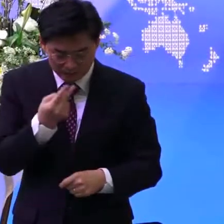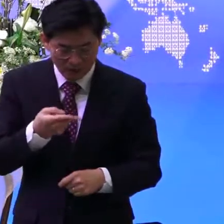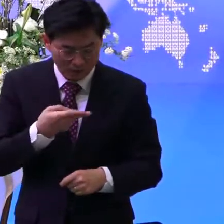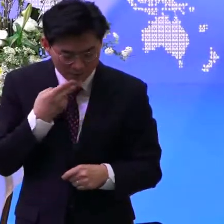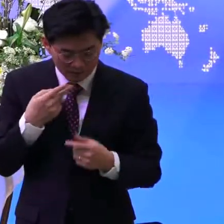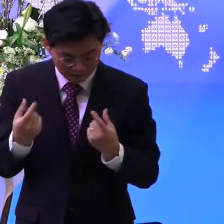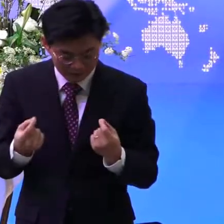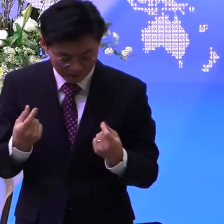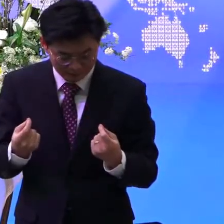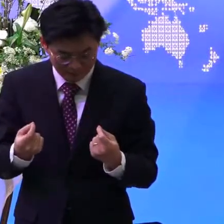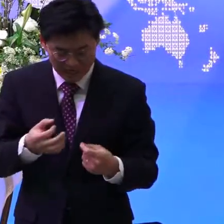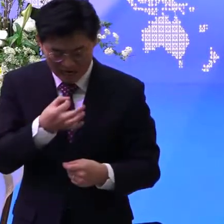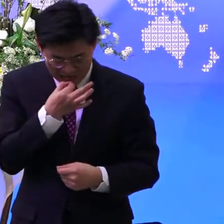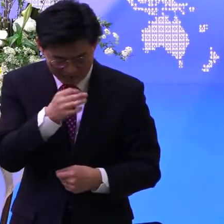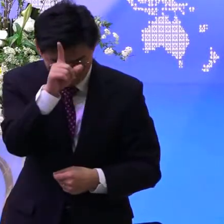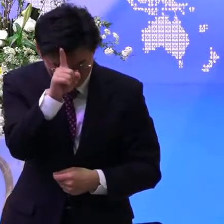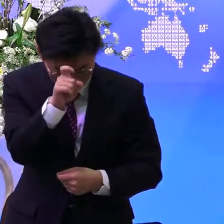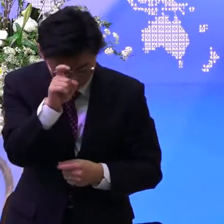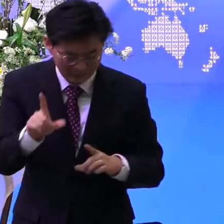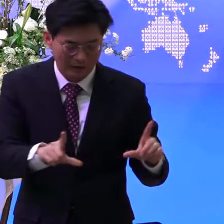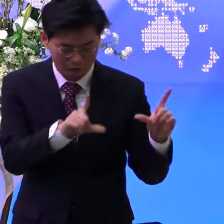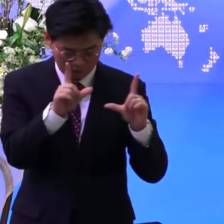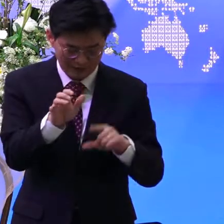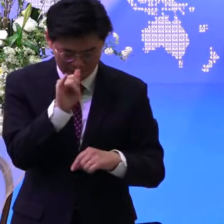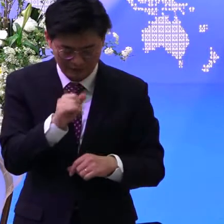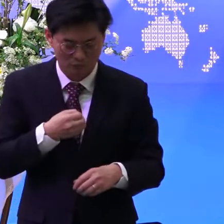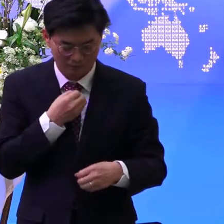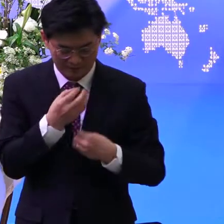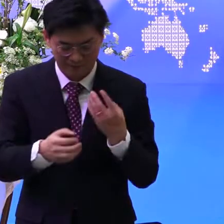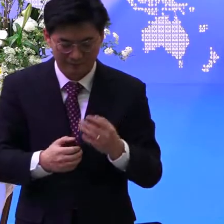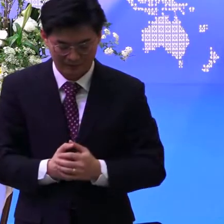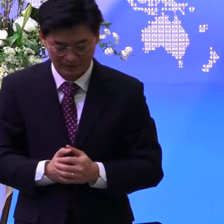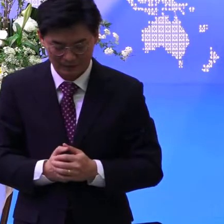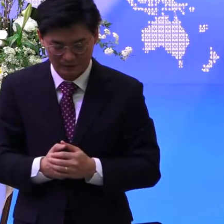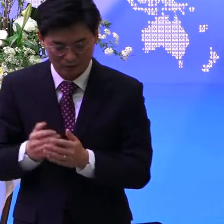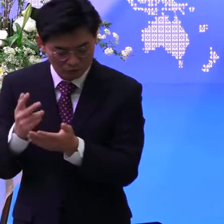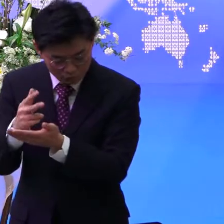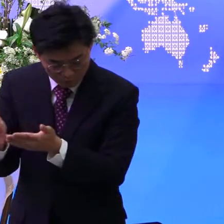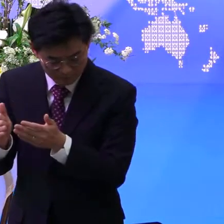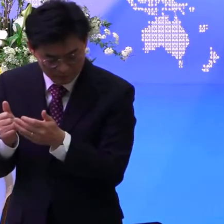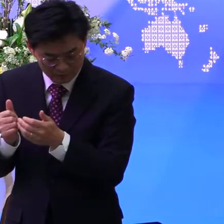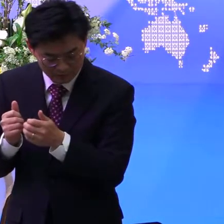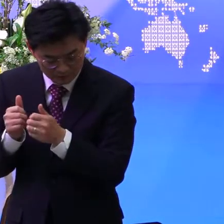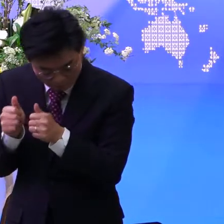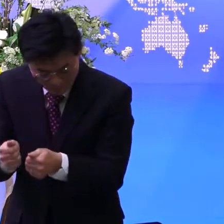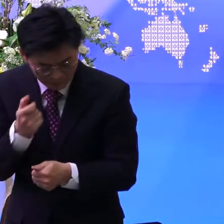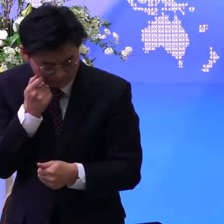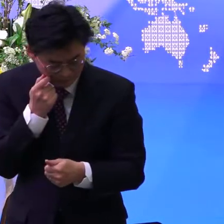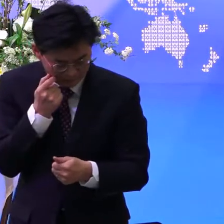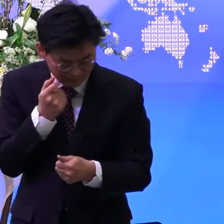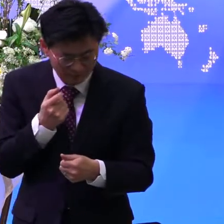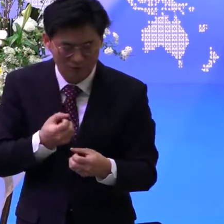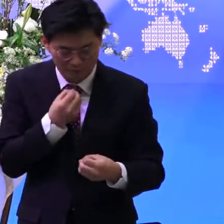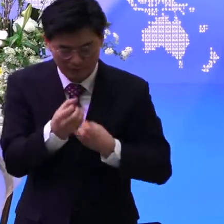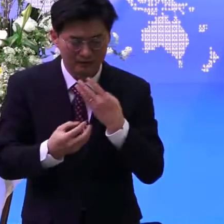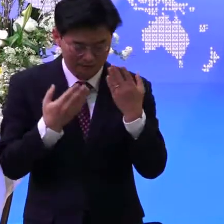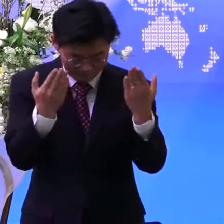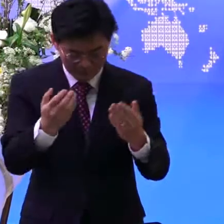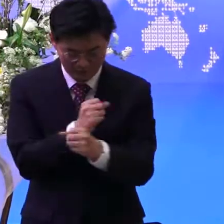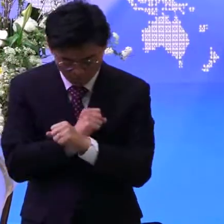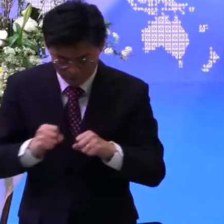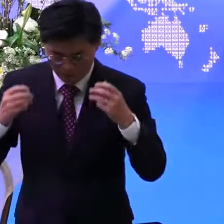집착하여 다시 사신 주님은 날마다 섬기며 살지 못함을 고백합니다. 용서해 주옵소서.